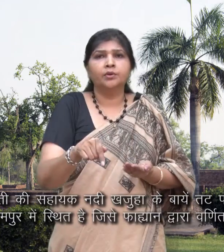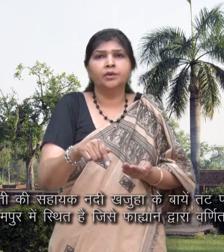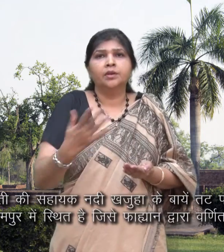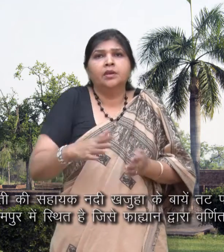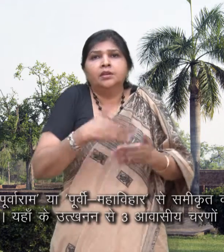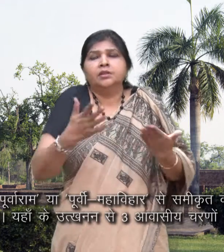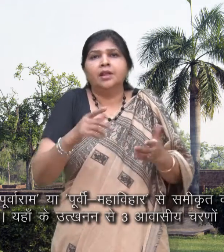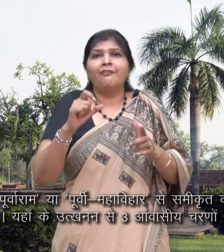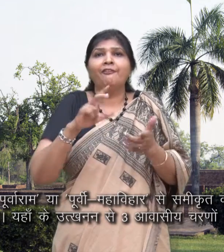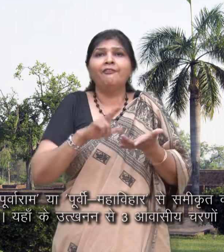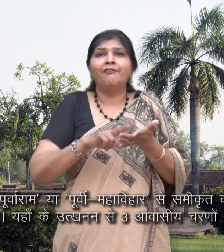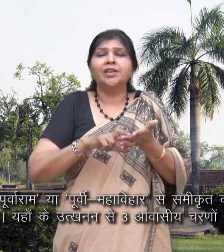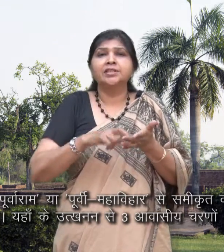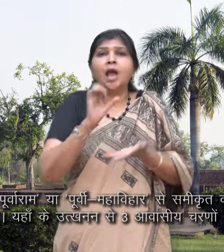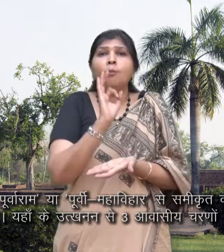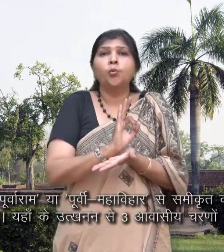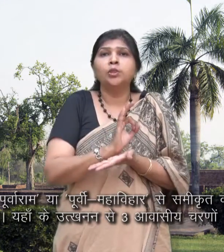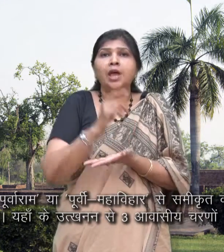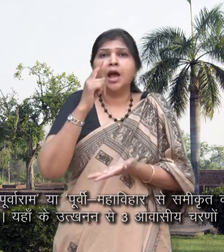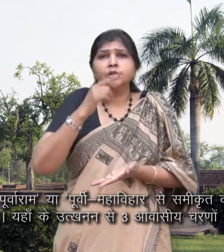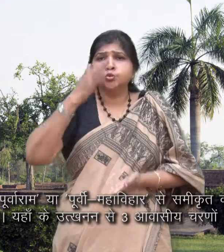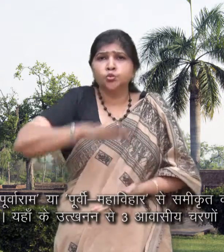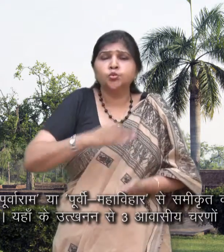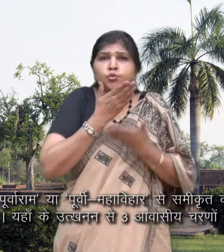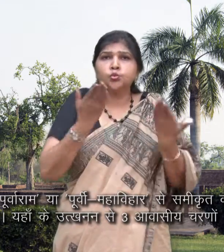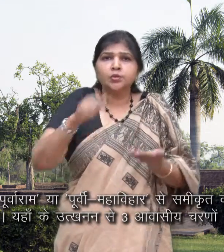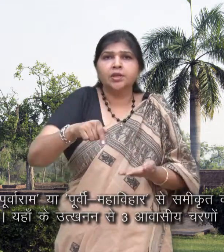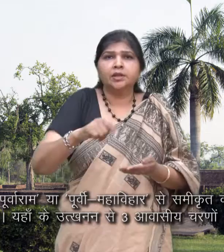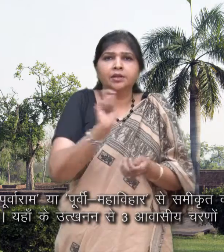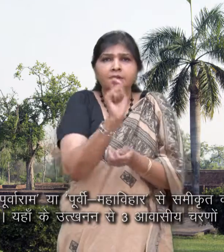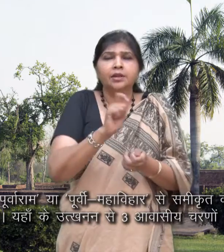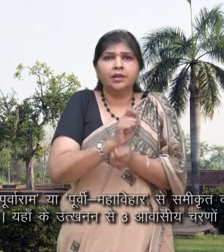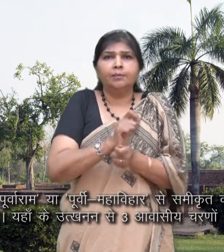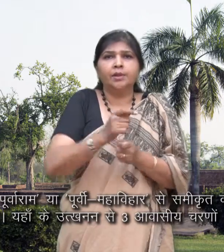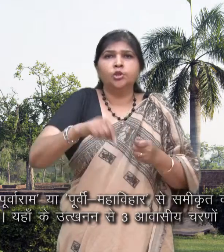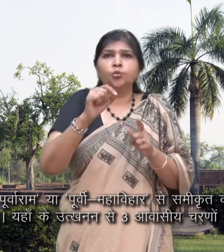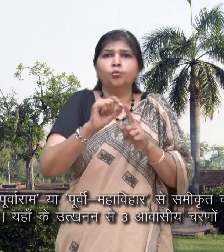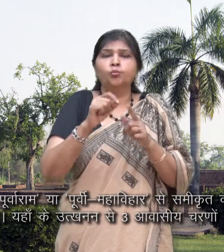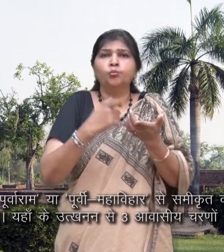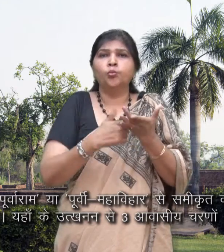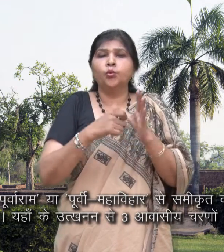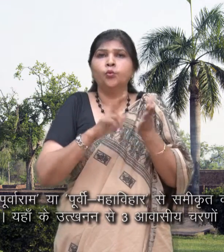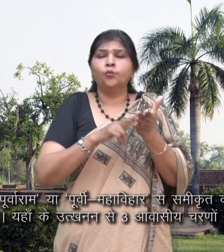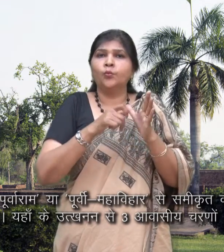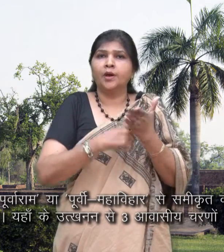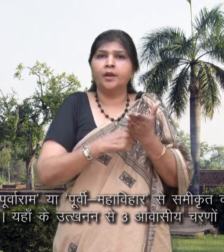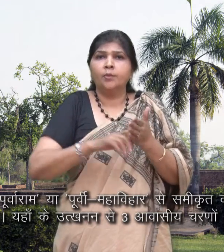एवं विशाखा द्वारा निर्मित पूर्वाराम या पूर्वी महाविराम से समीकृत करने